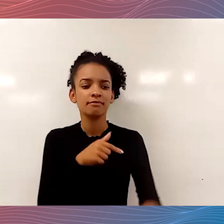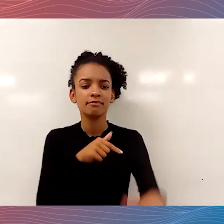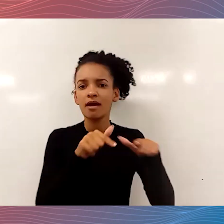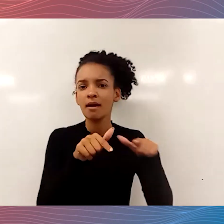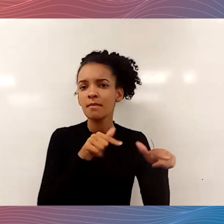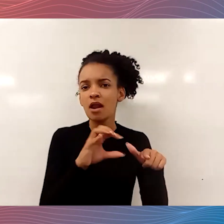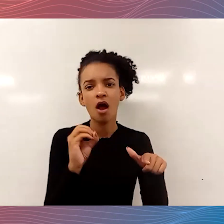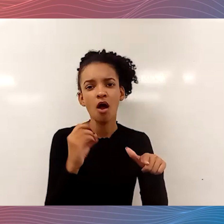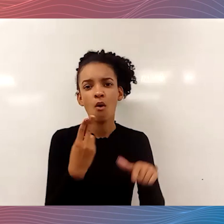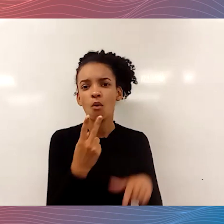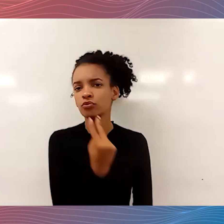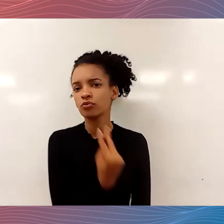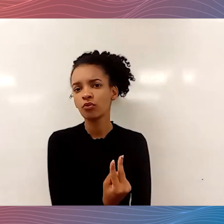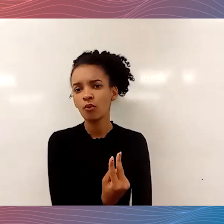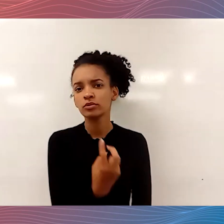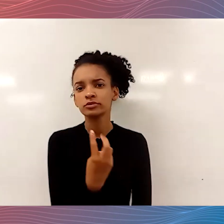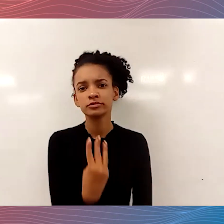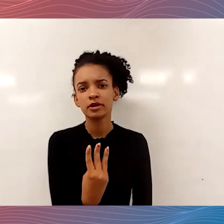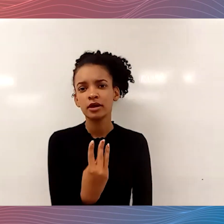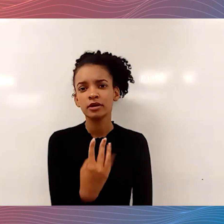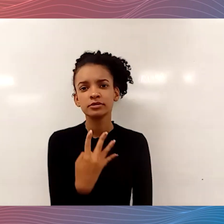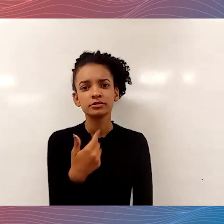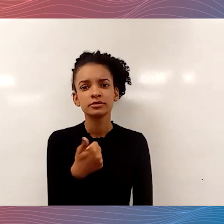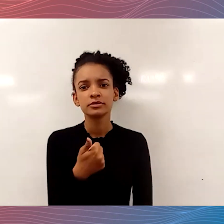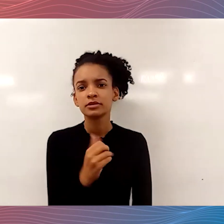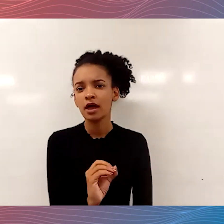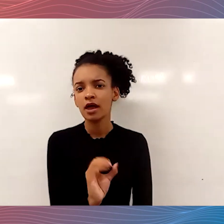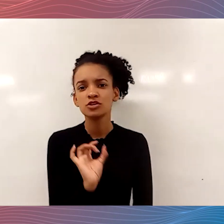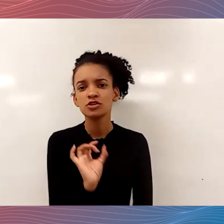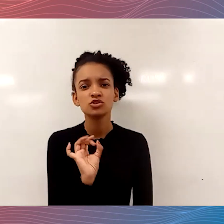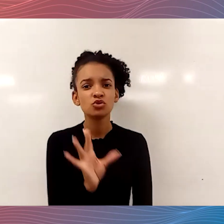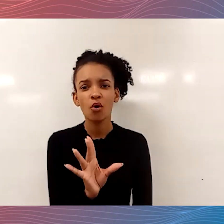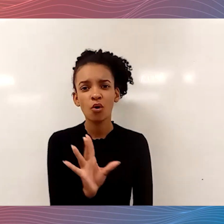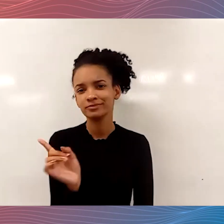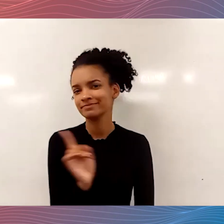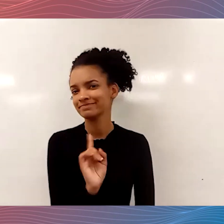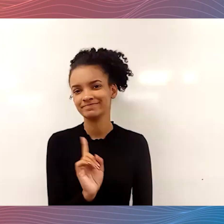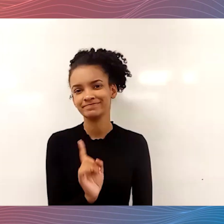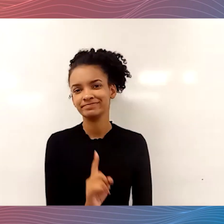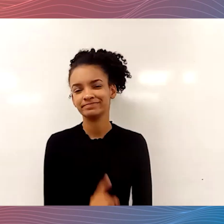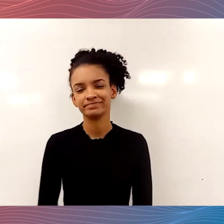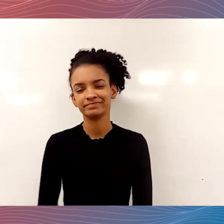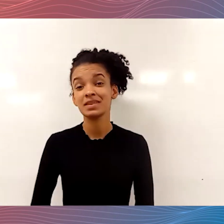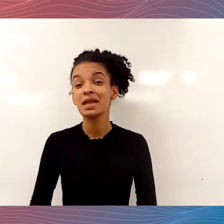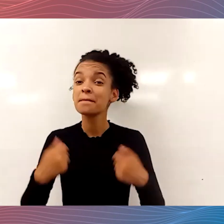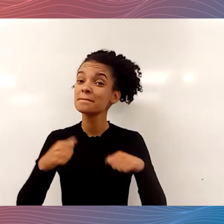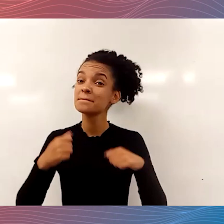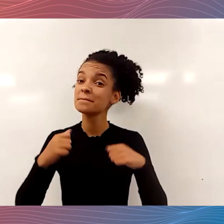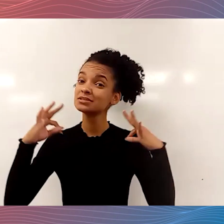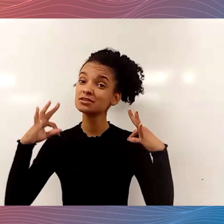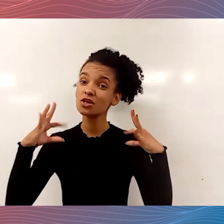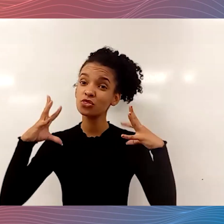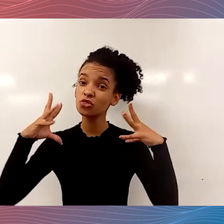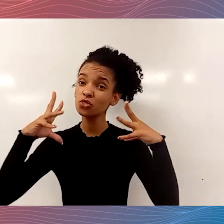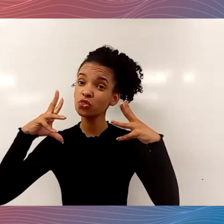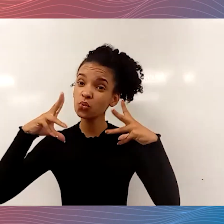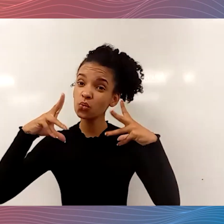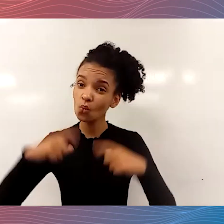3, 10, 20, 50, 100, irmãos, é preciso que todo time,